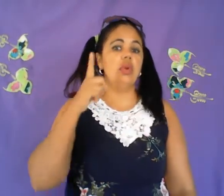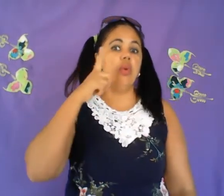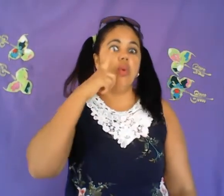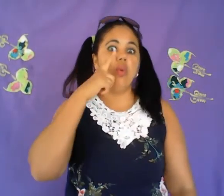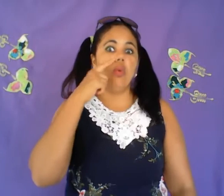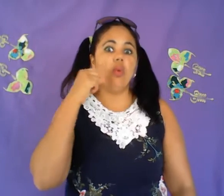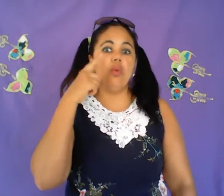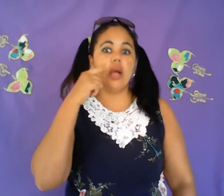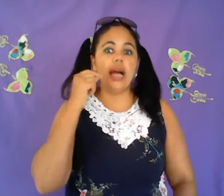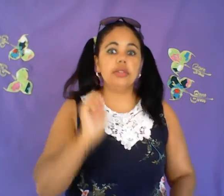O gato.